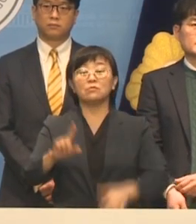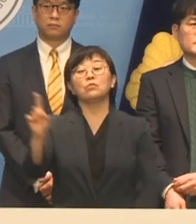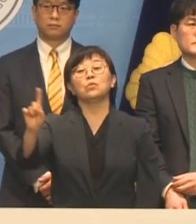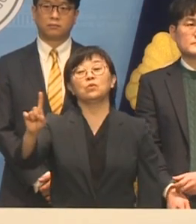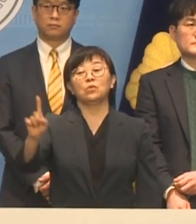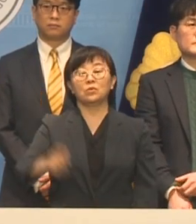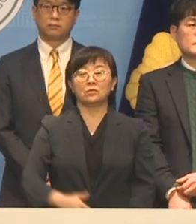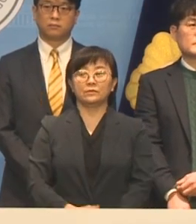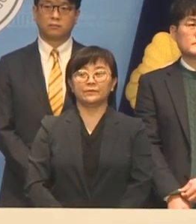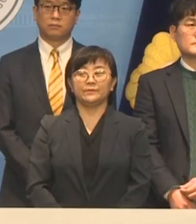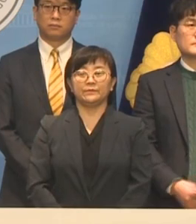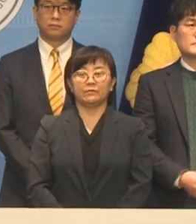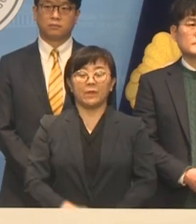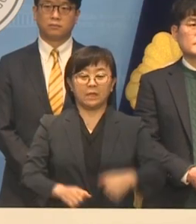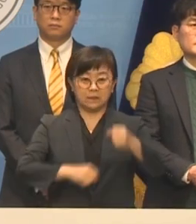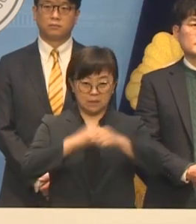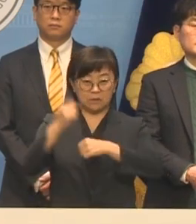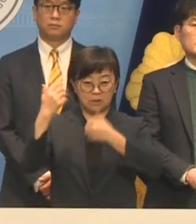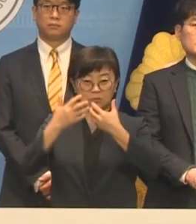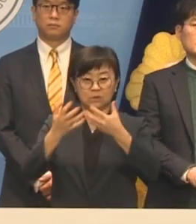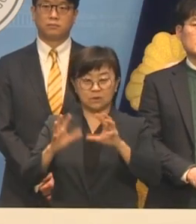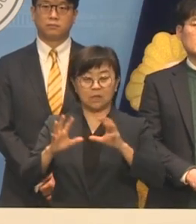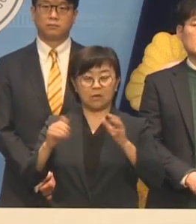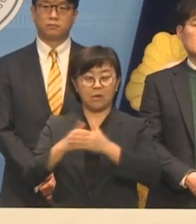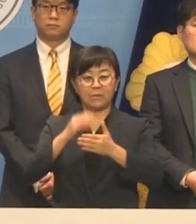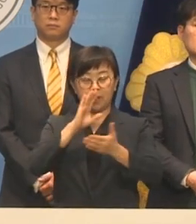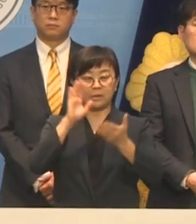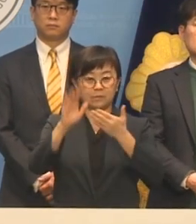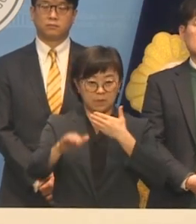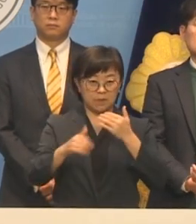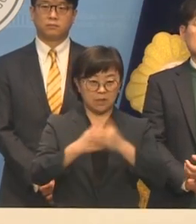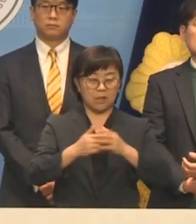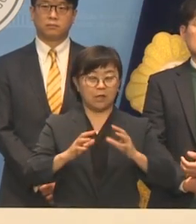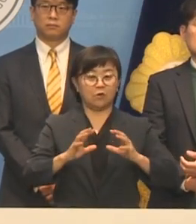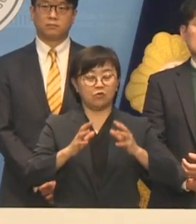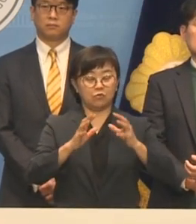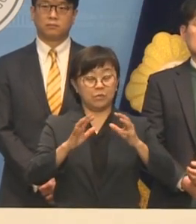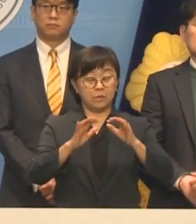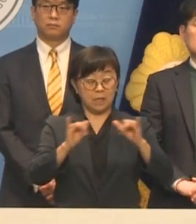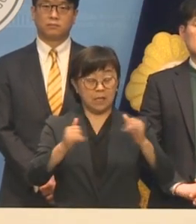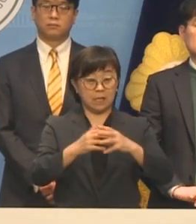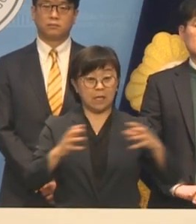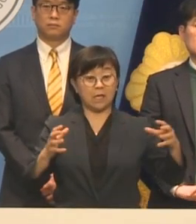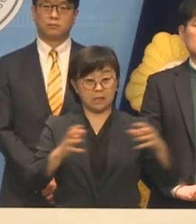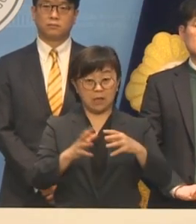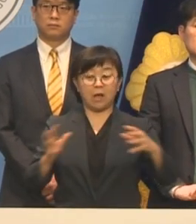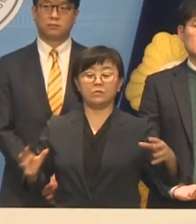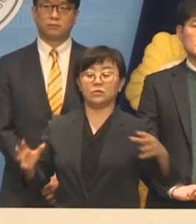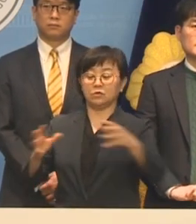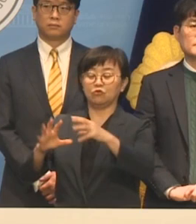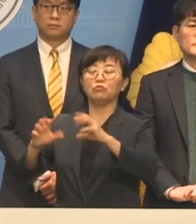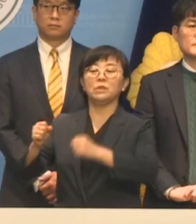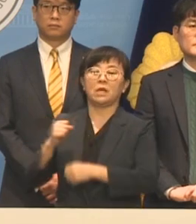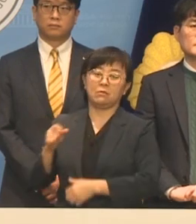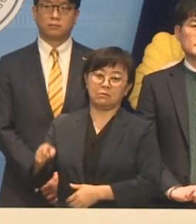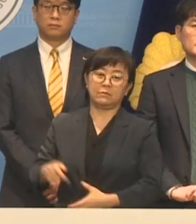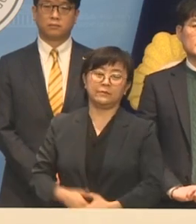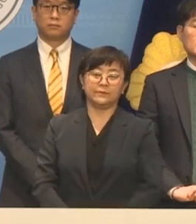되었나요? 자유한국당과 바른미래당과 국민의당이 다 합쳐져서 국민의힘이